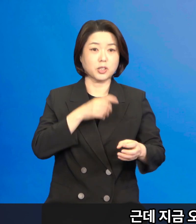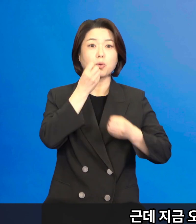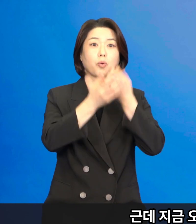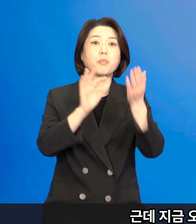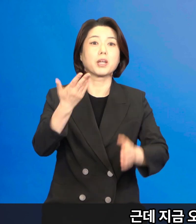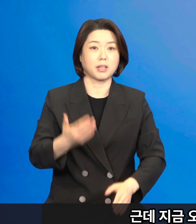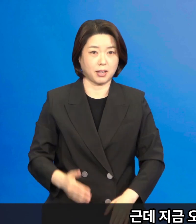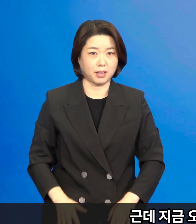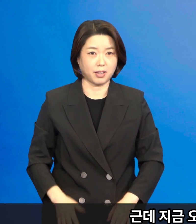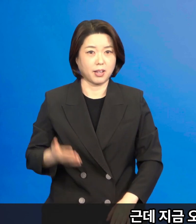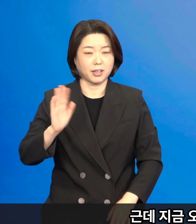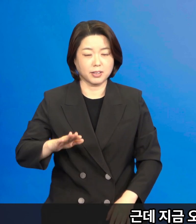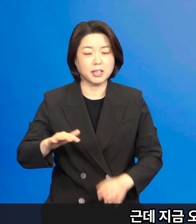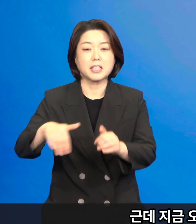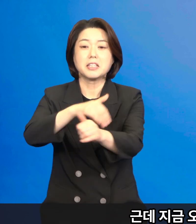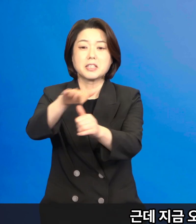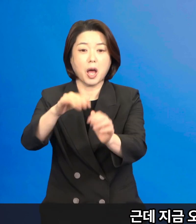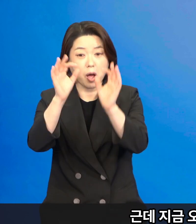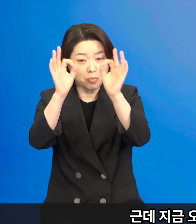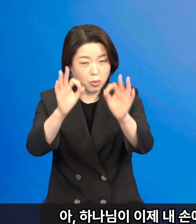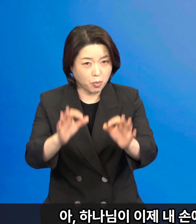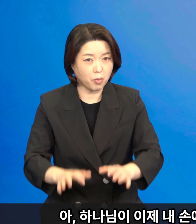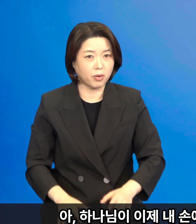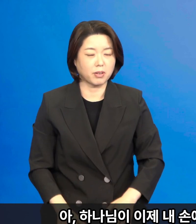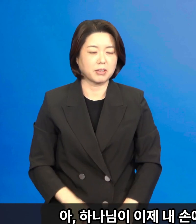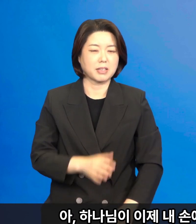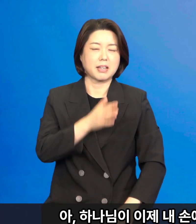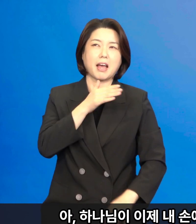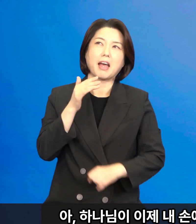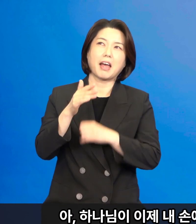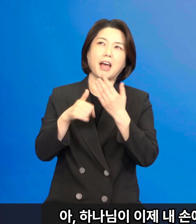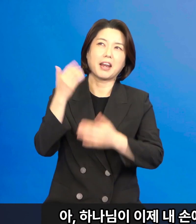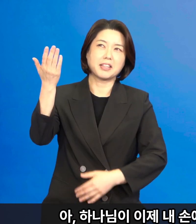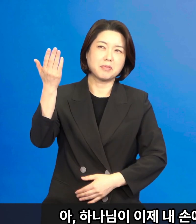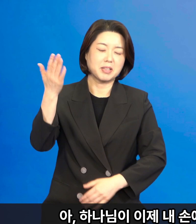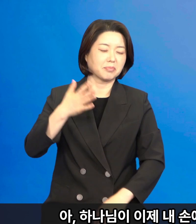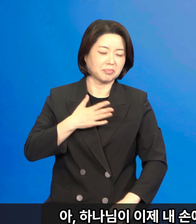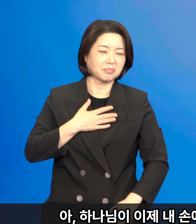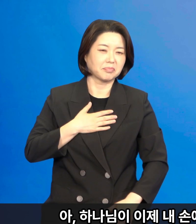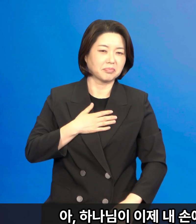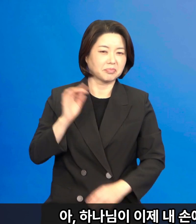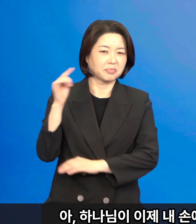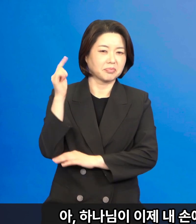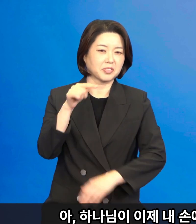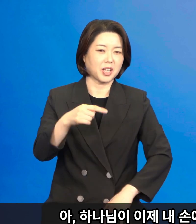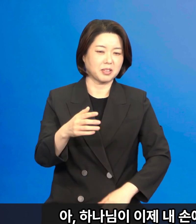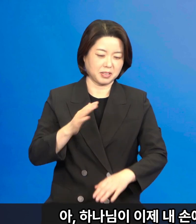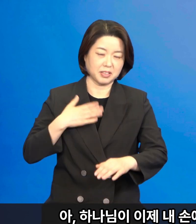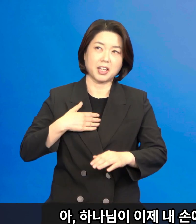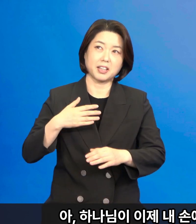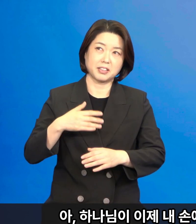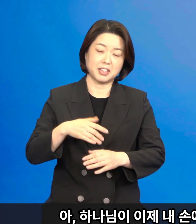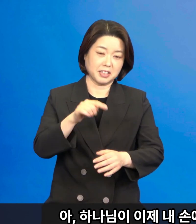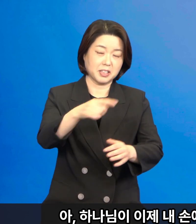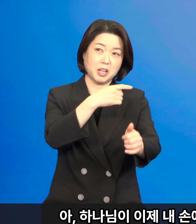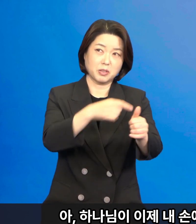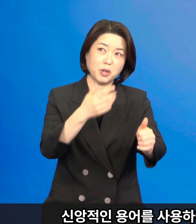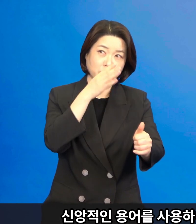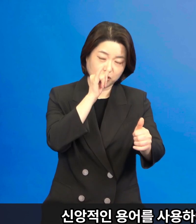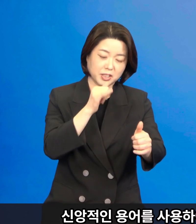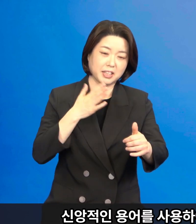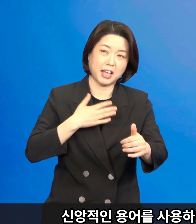근데 지금 오히려 이 상황을 가지고 하나님이 이제 내 손에 다윗을 죽이시라고